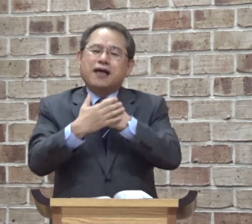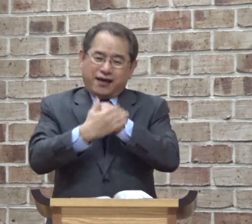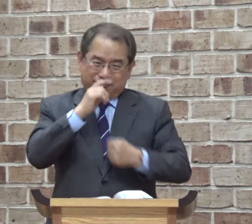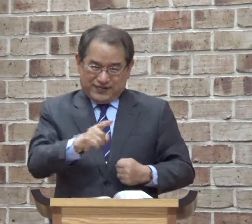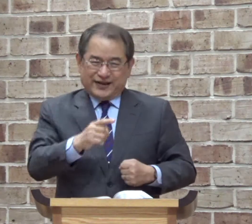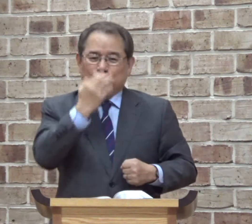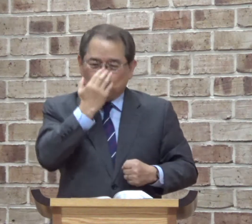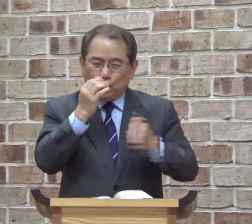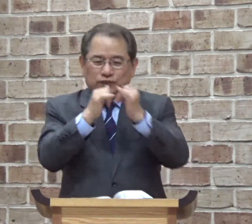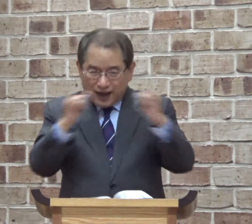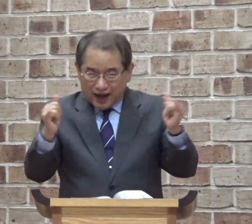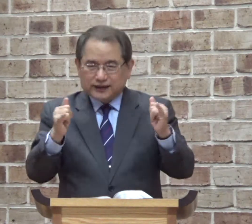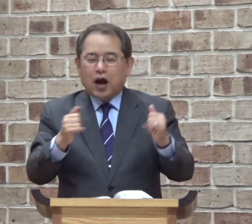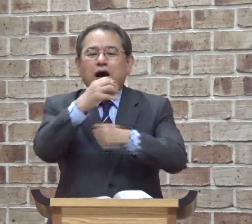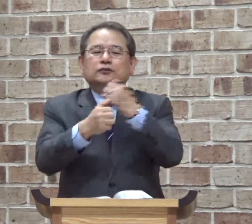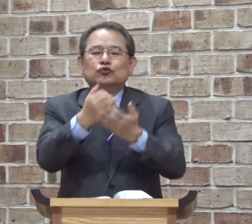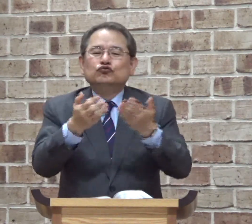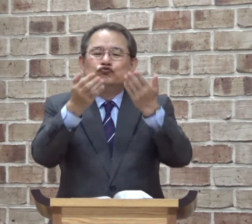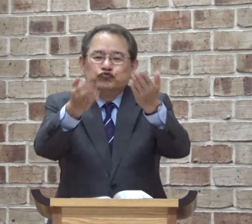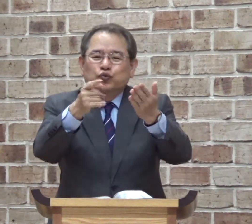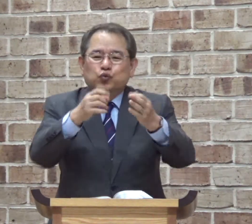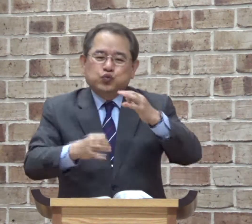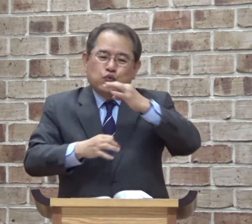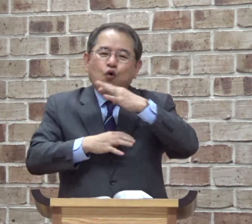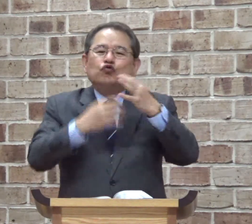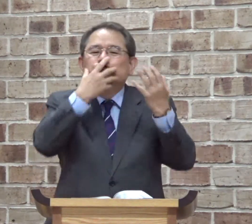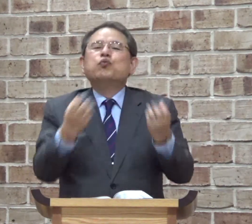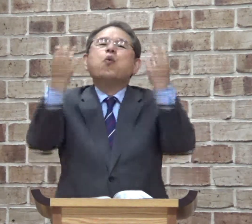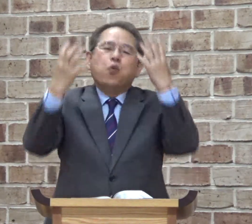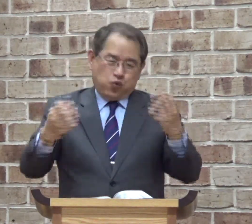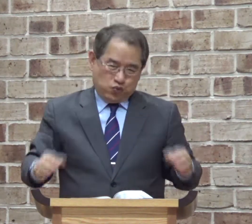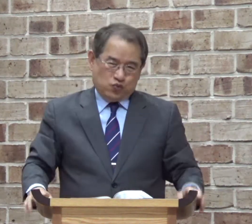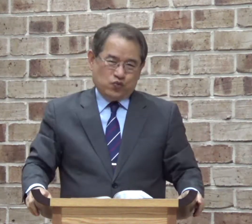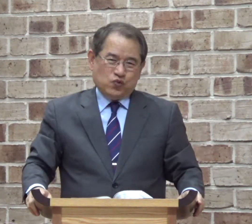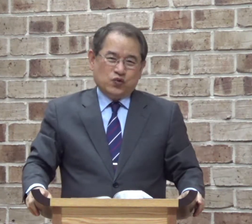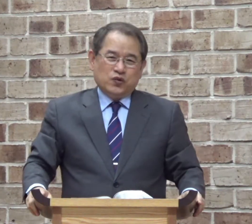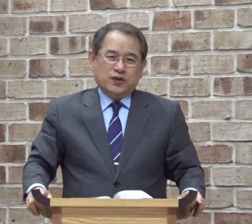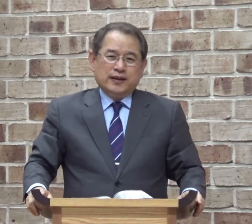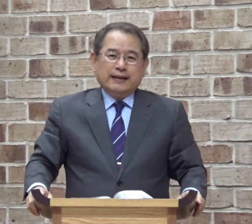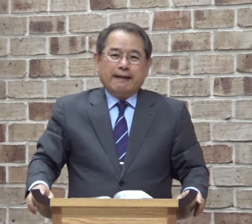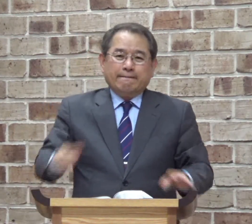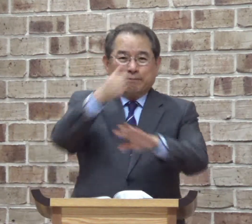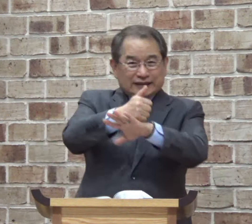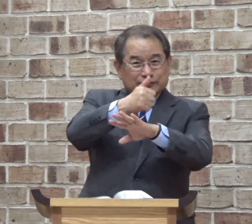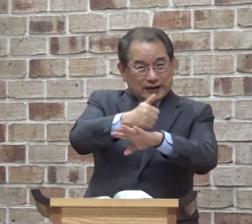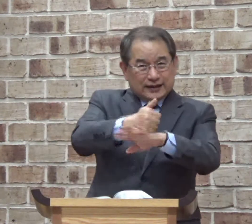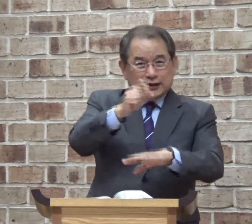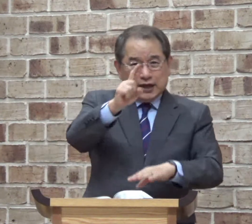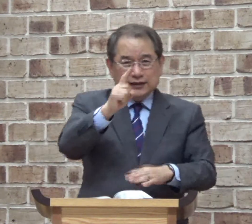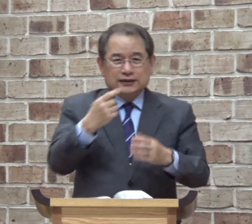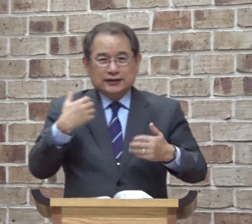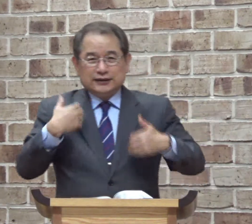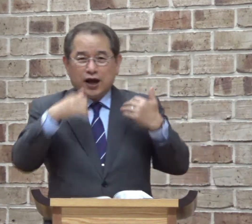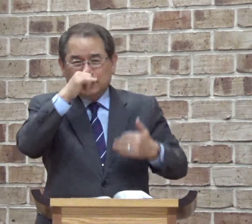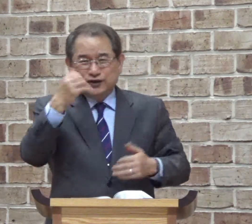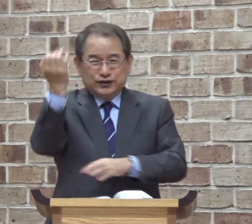그 겸손은 하나님이 주신 놀라운 축복입니다. 전에 제가 말씀드린 적이 있었는데